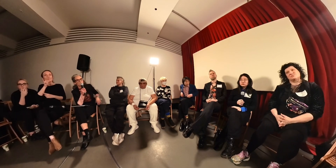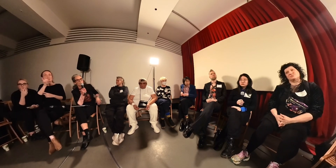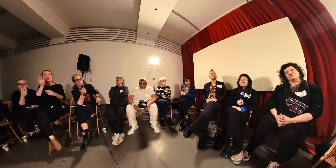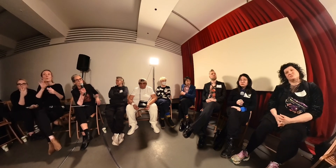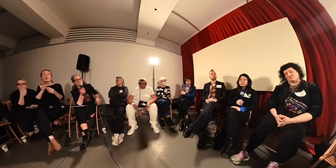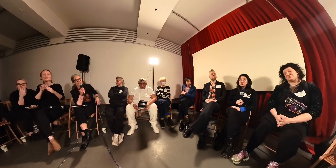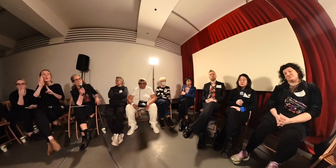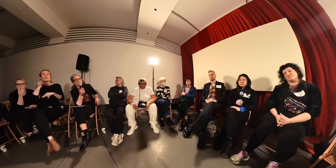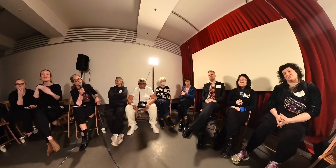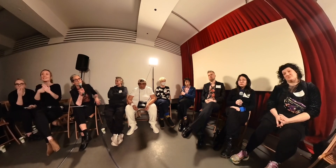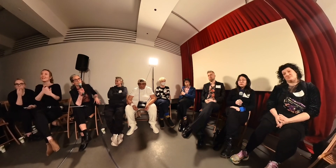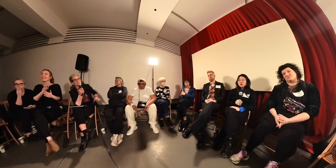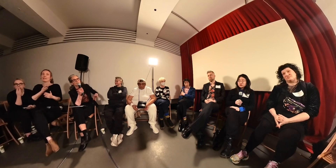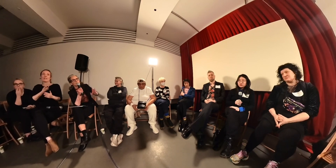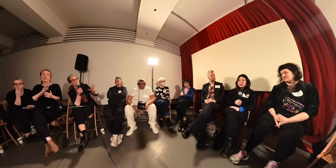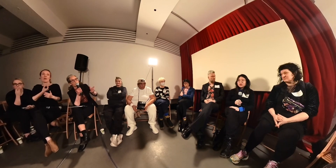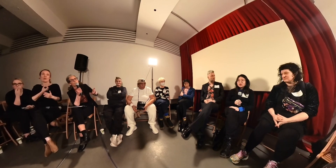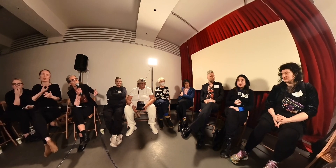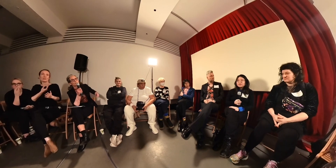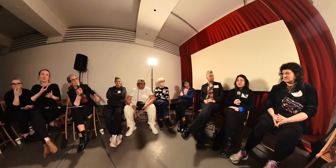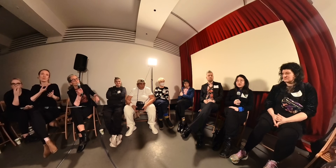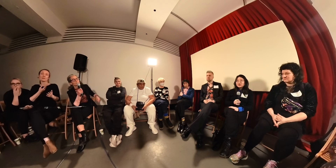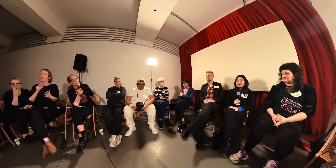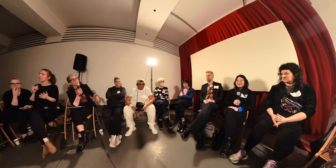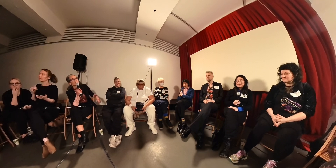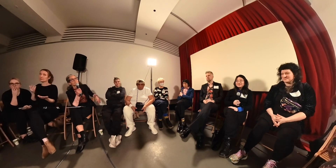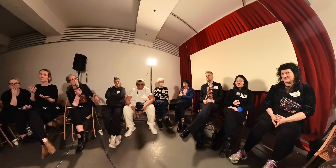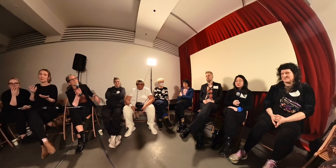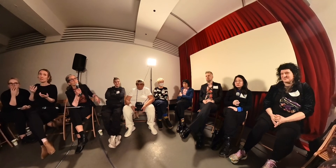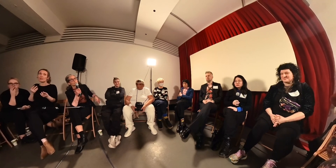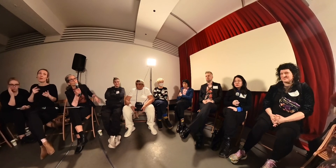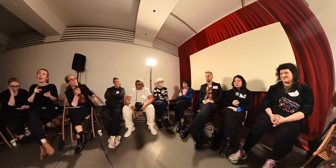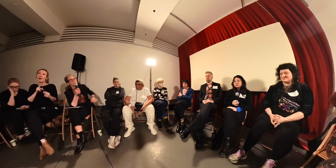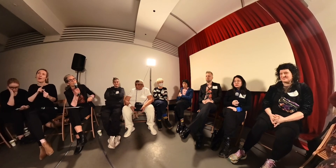identitárním uměním, ale vlastně...